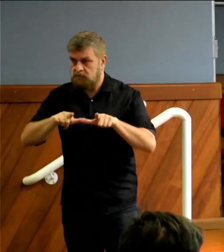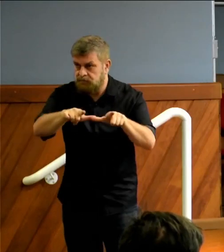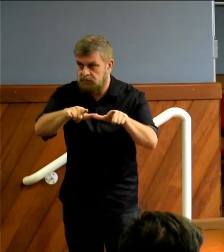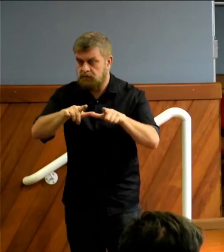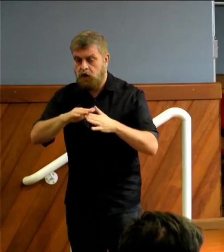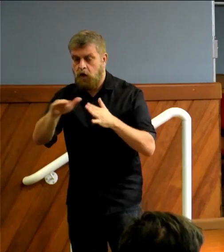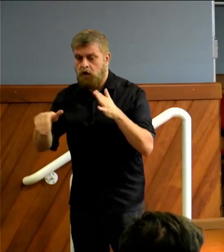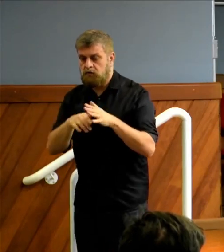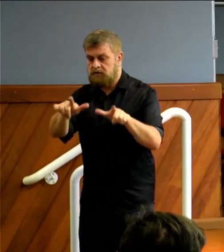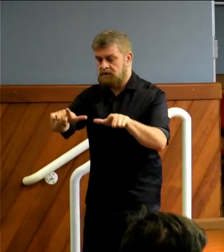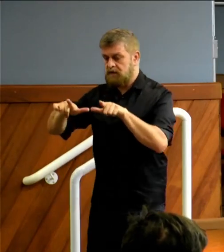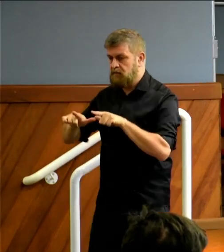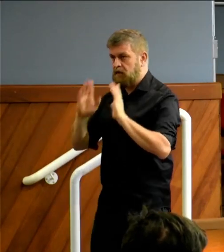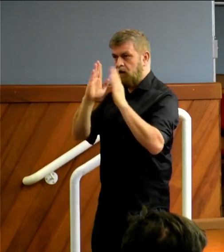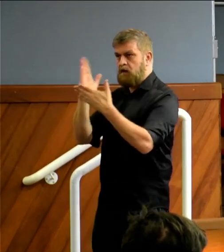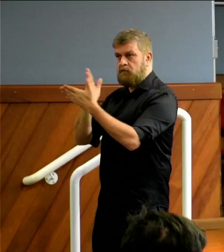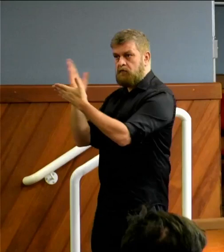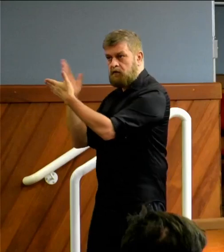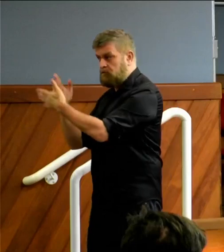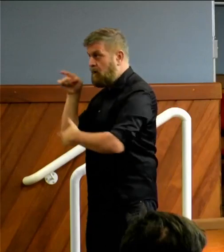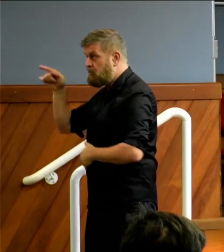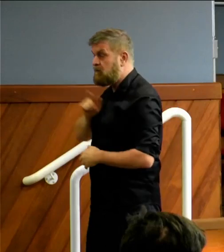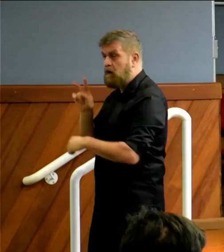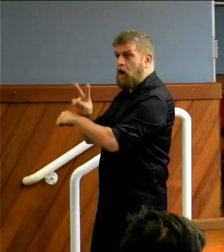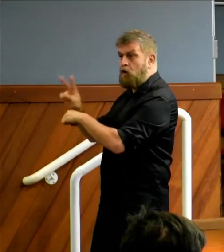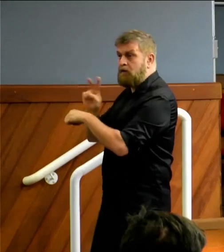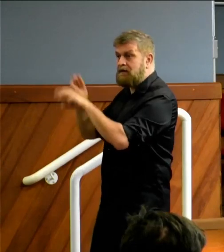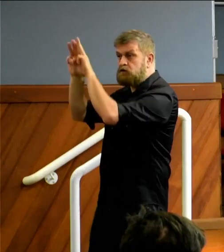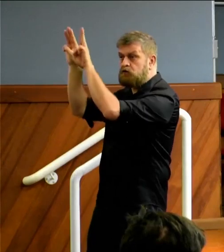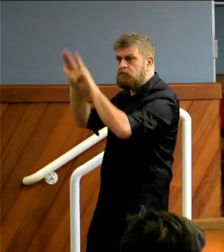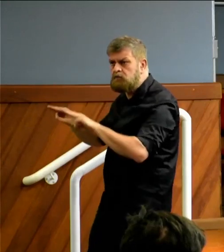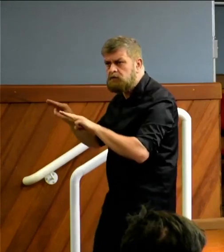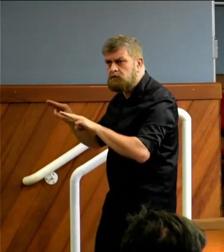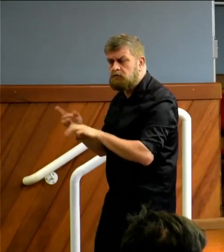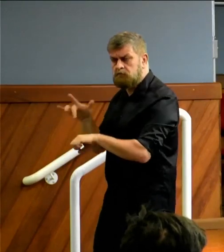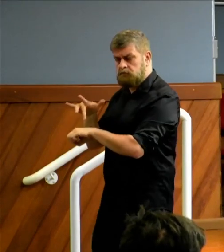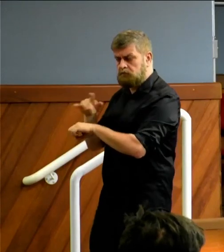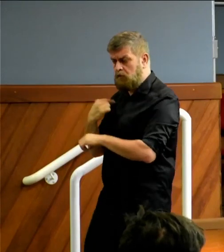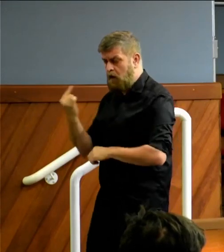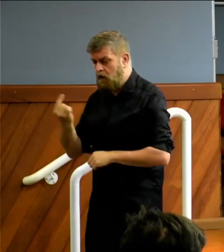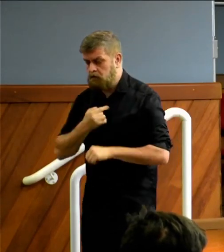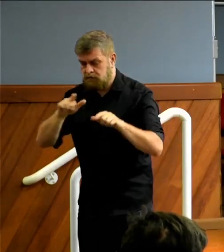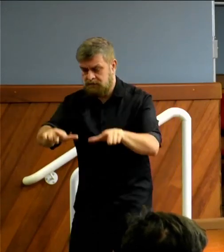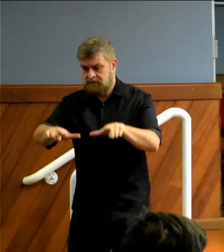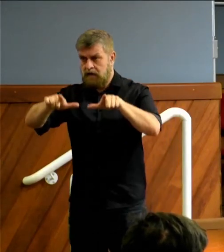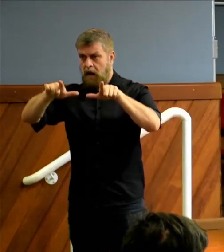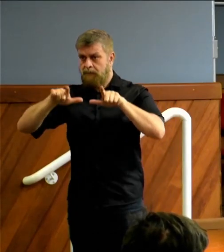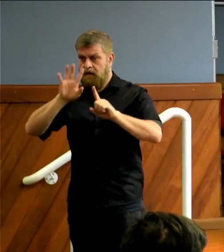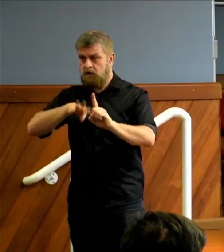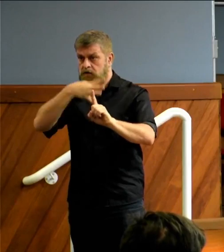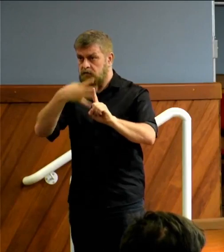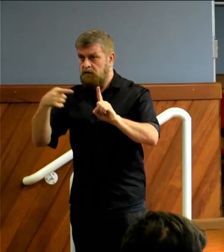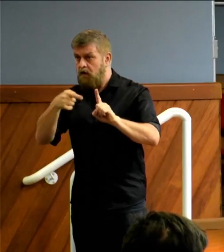elas eram enviadas para a biblioteca sobre a chave de que a biblioteca cuidava de um museu. Para nós, essas plaquinhas, elas são